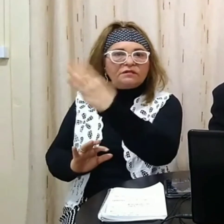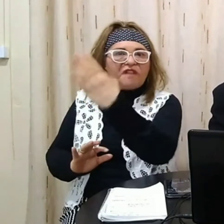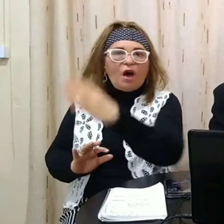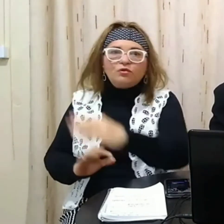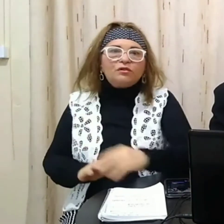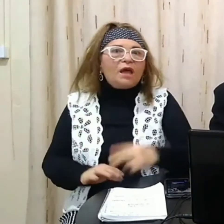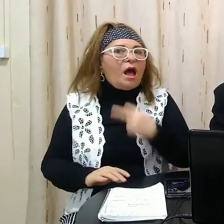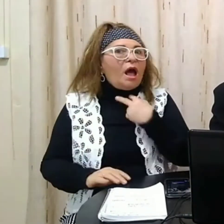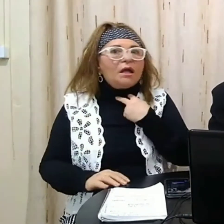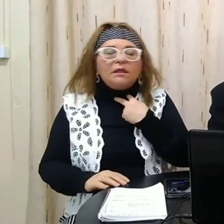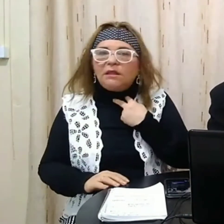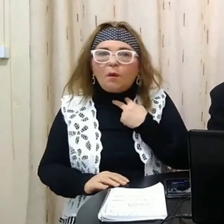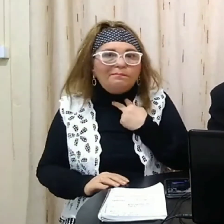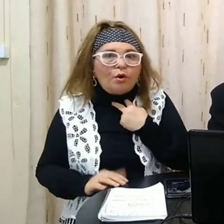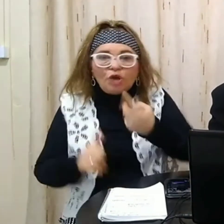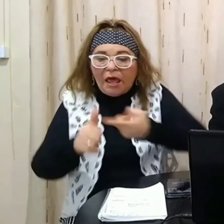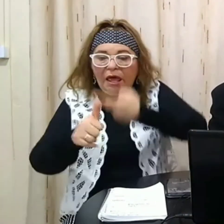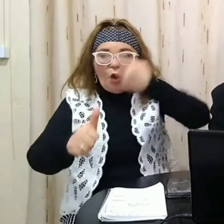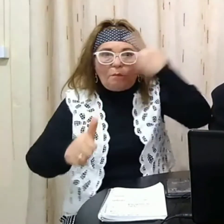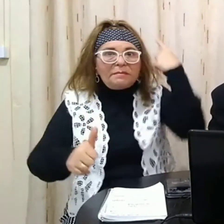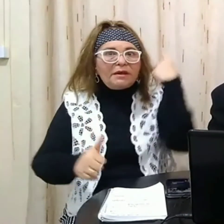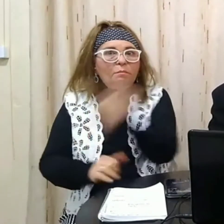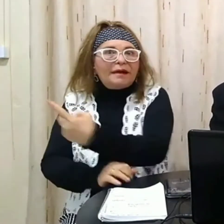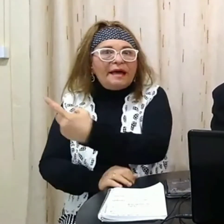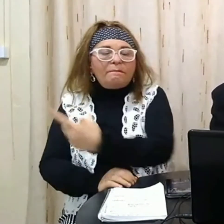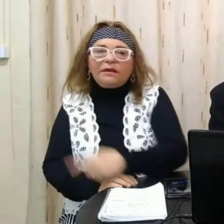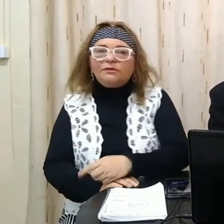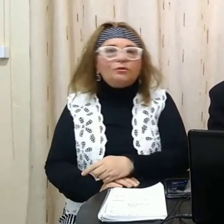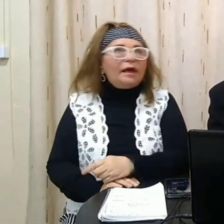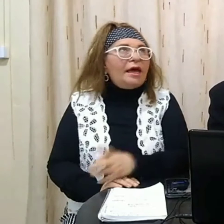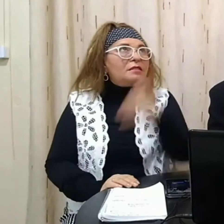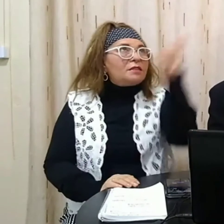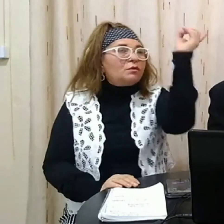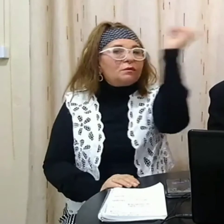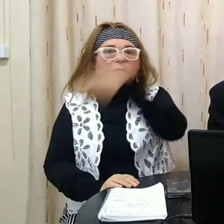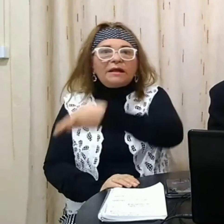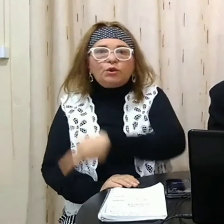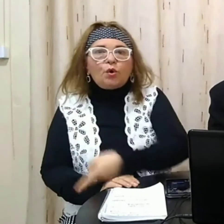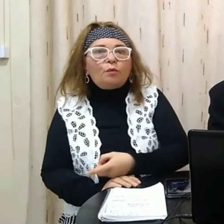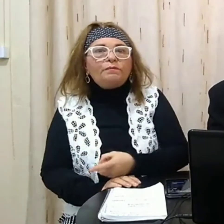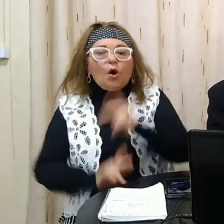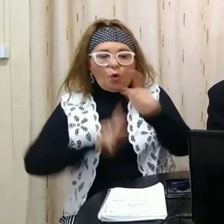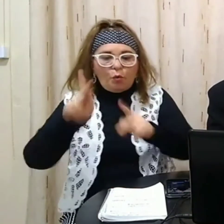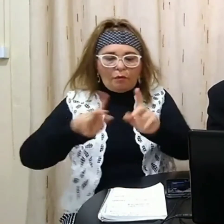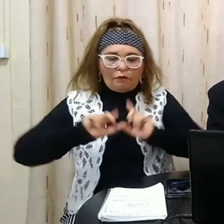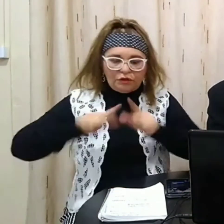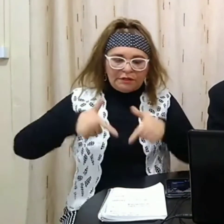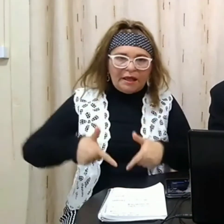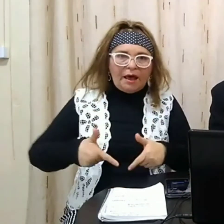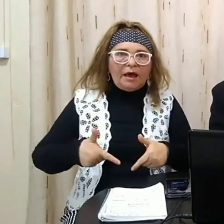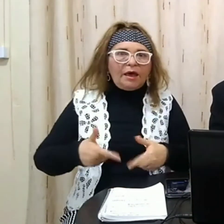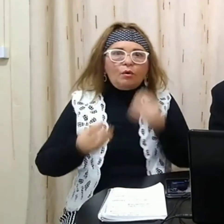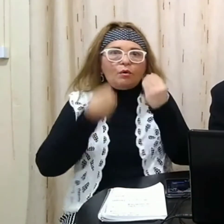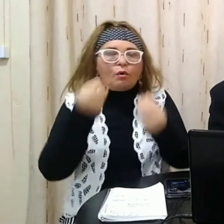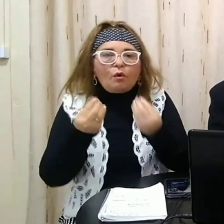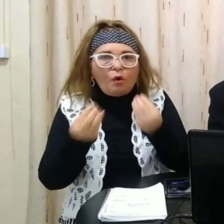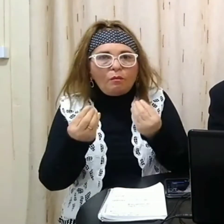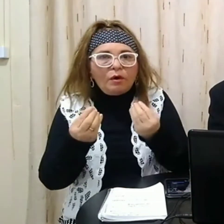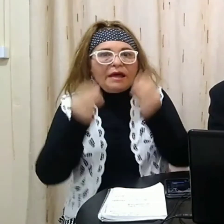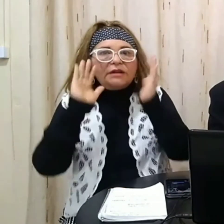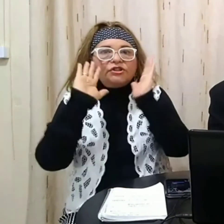Esse foi o primeiro mandamento. É interessante que os israelitas, sem saber, estavam